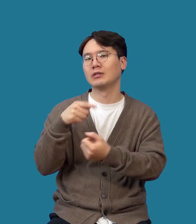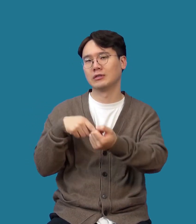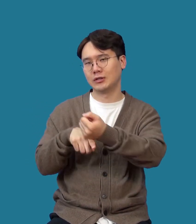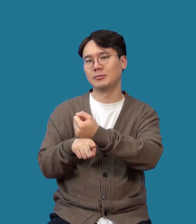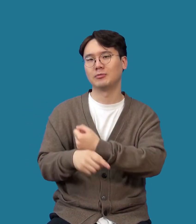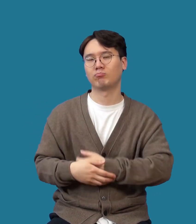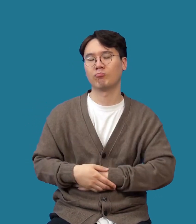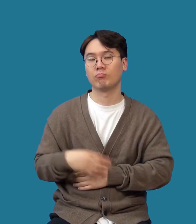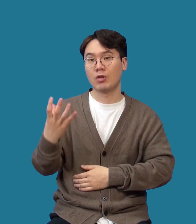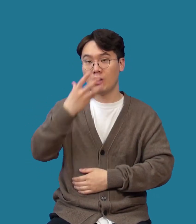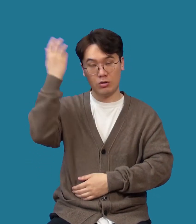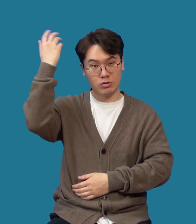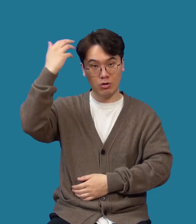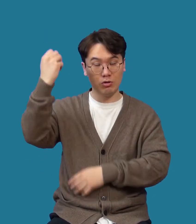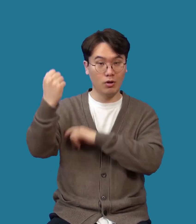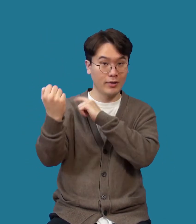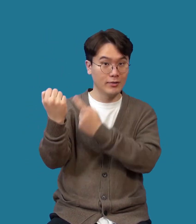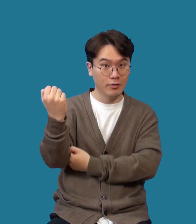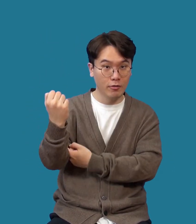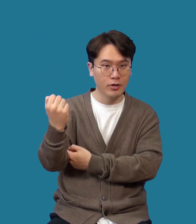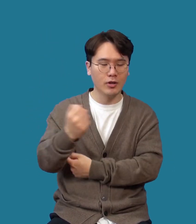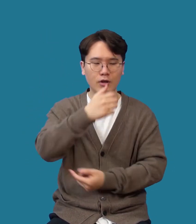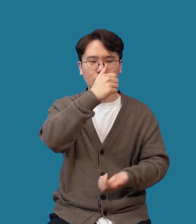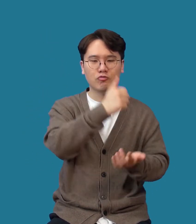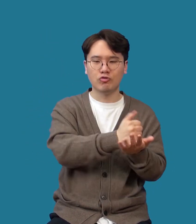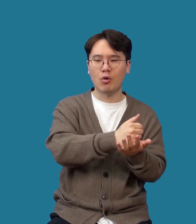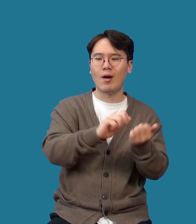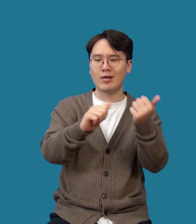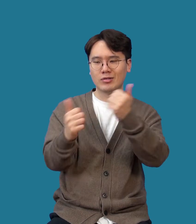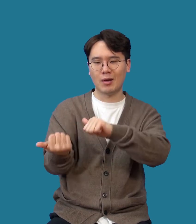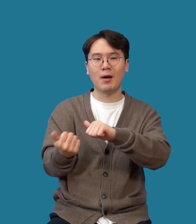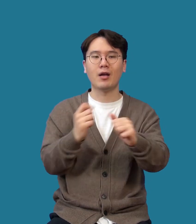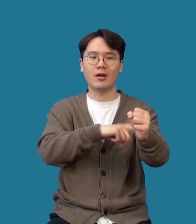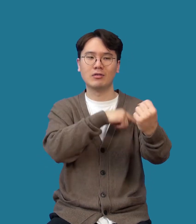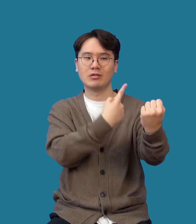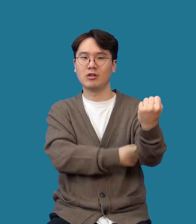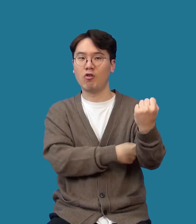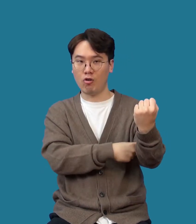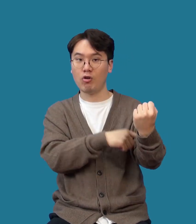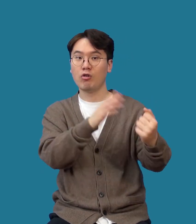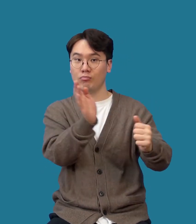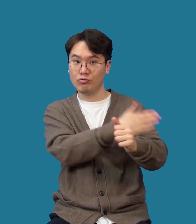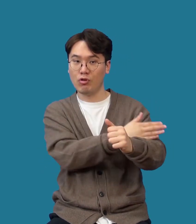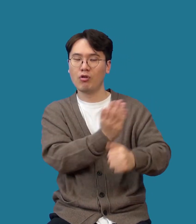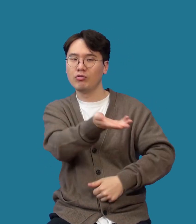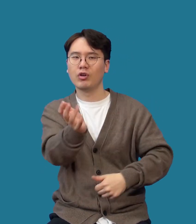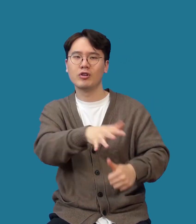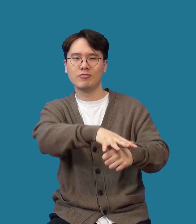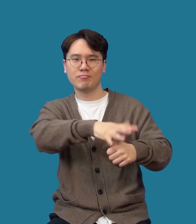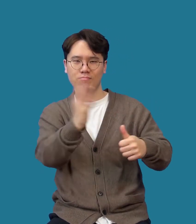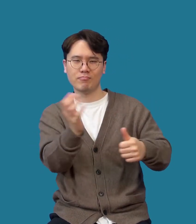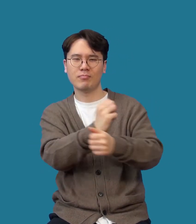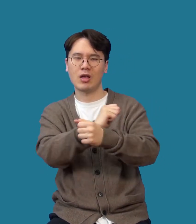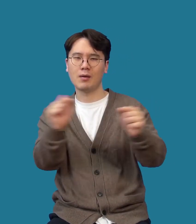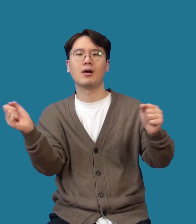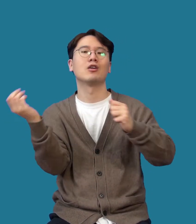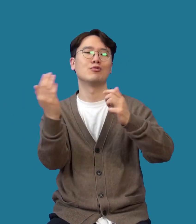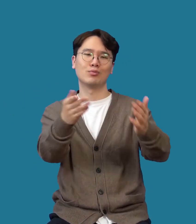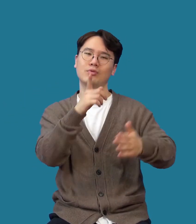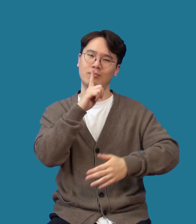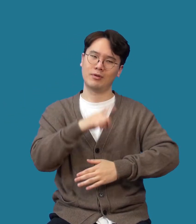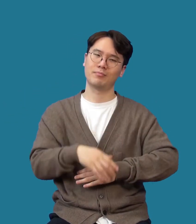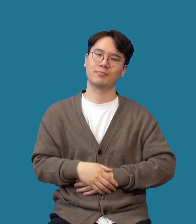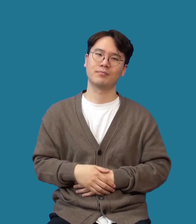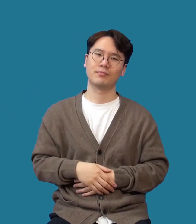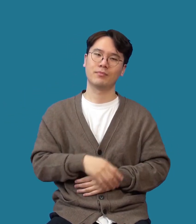성령의 능력이 죄와 사망의 능력에서 너희를 해방하였다 이렇게 말씀하고 있죠.